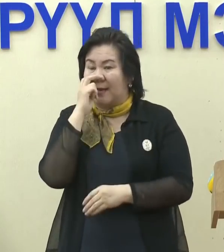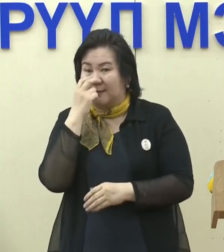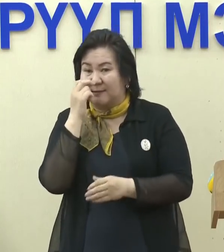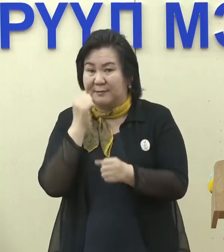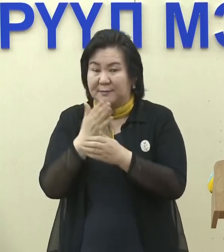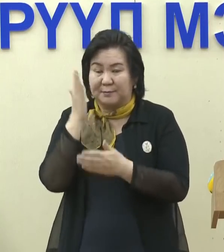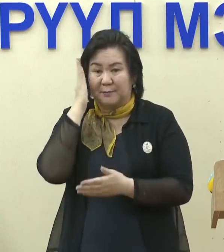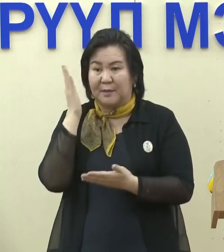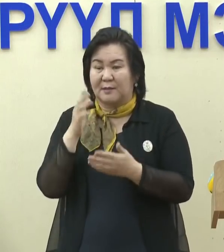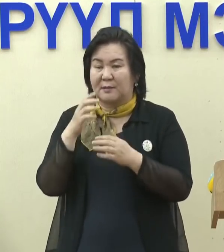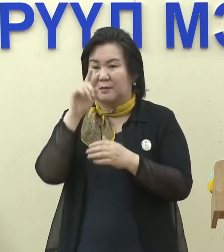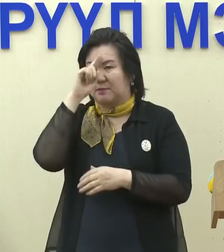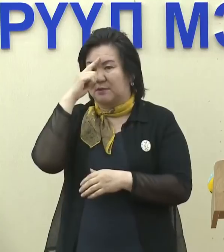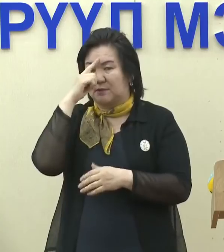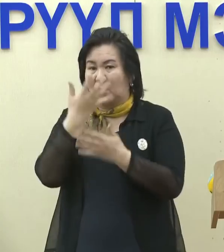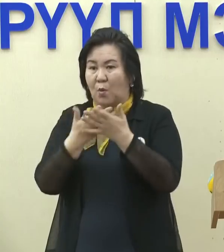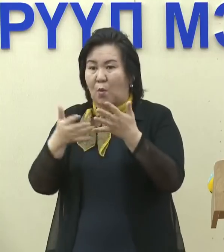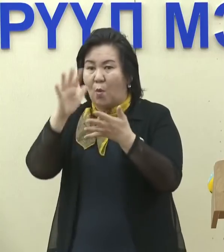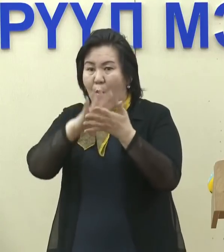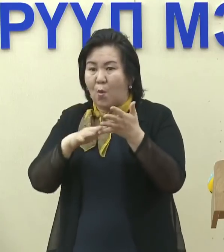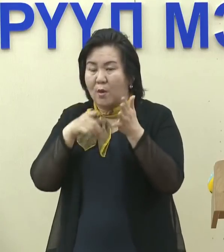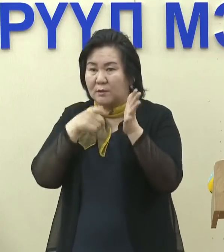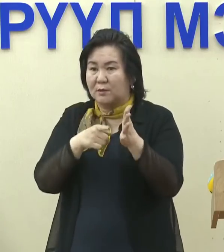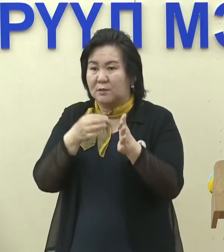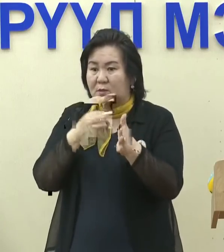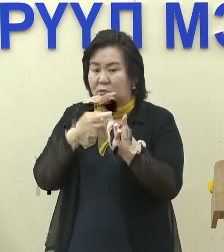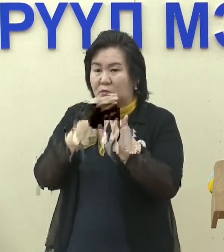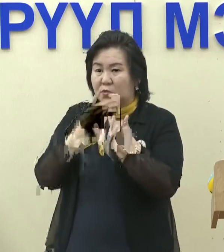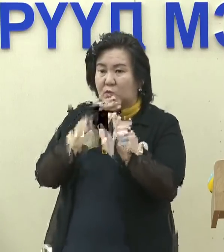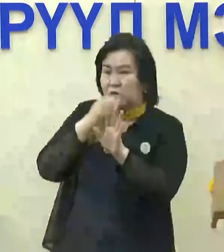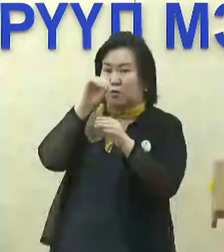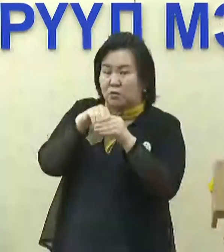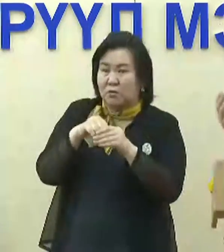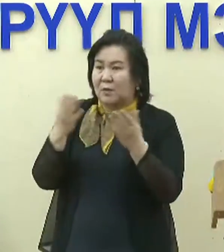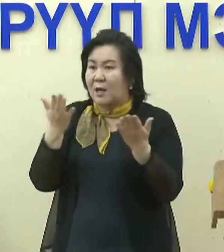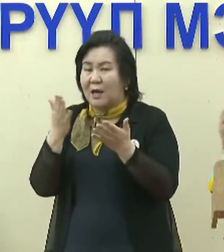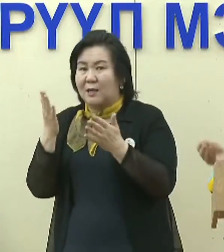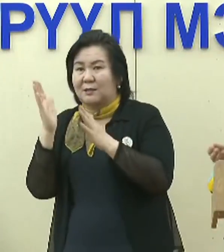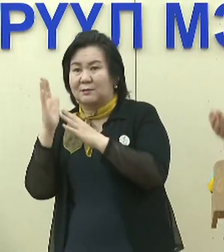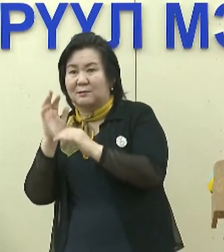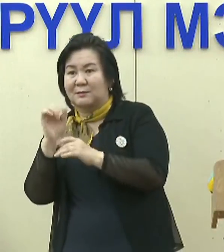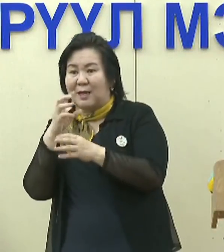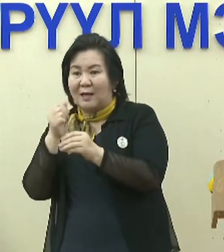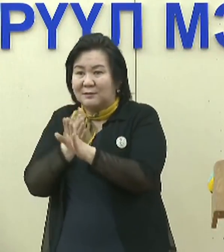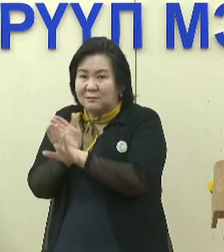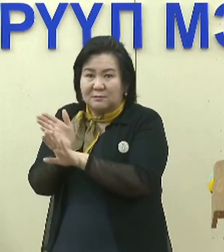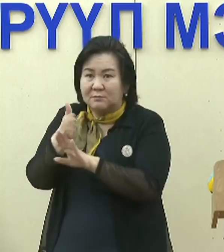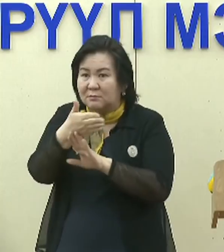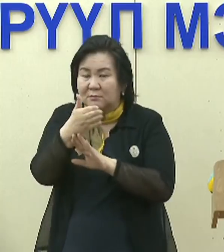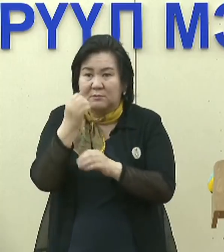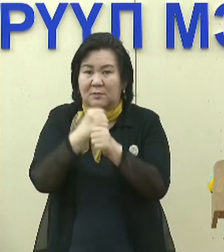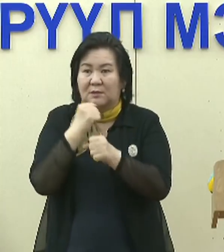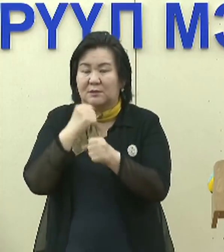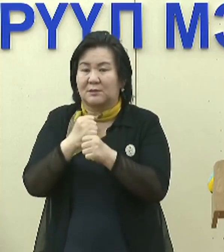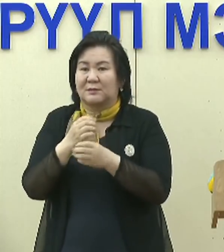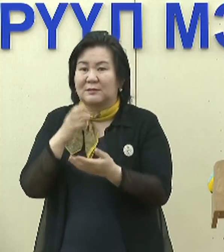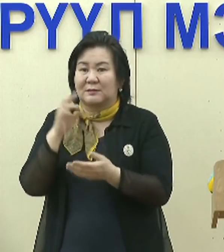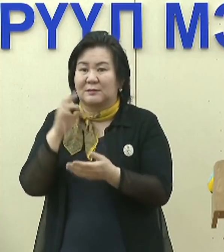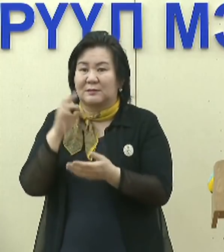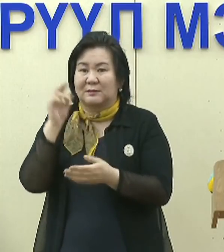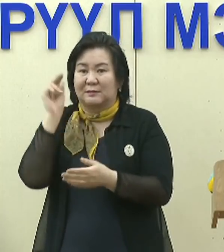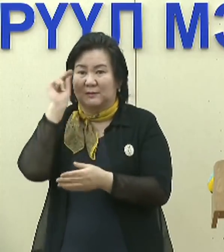байранд нислэгийн хуваарийн дагуу урд өдөр нь очиж одоо буудлын байршил хэрхэн ямар замаар одоо халдварын замаа үртэл нэг